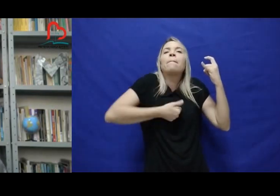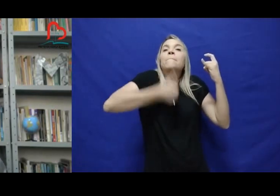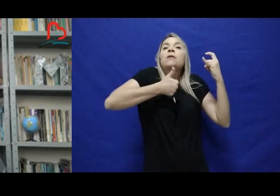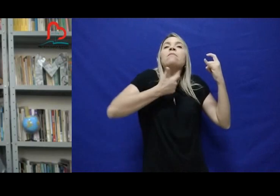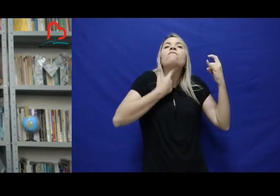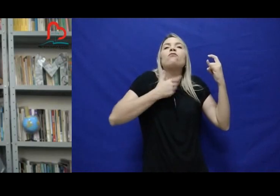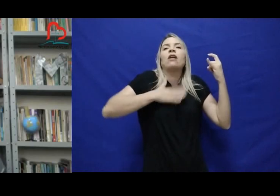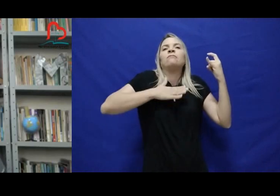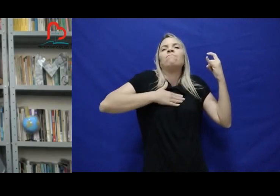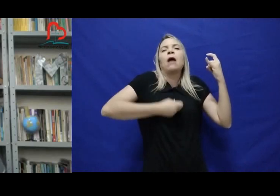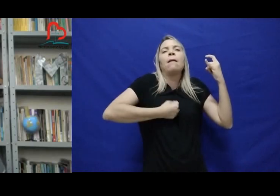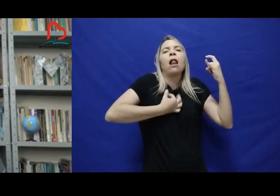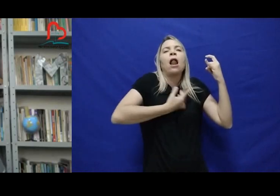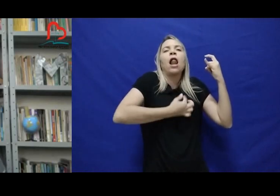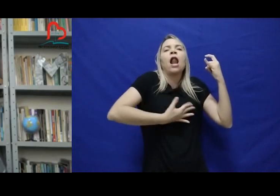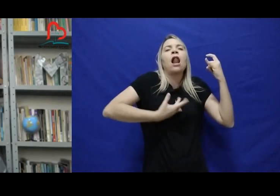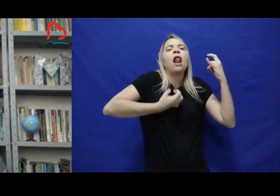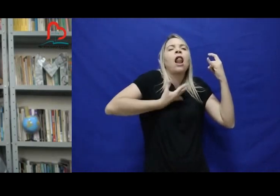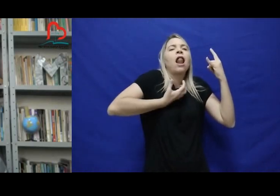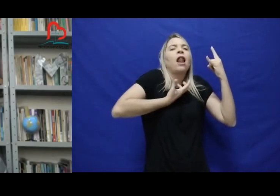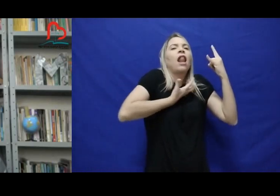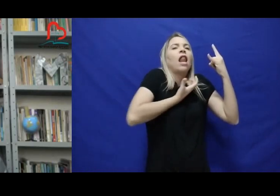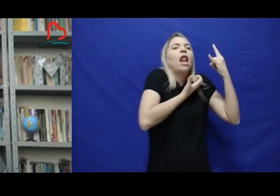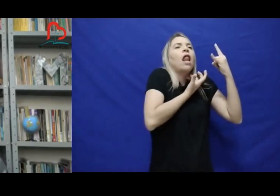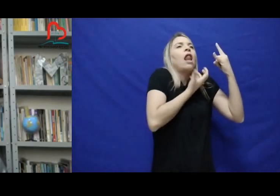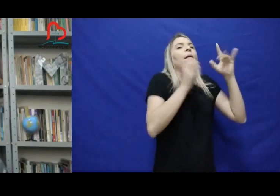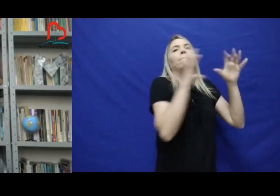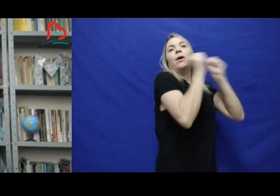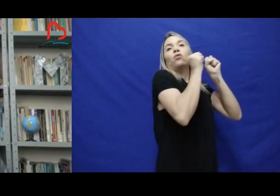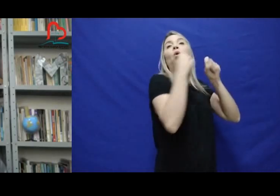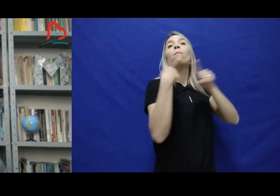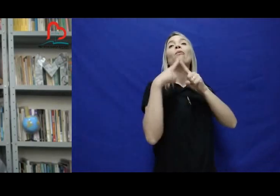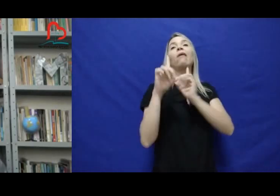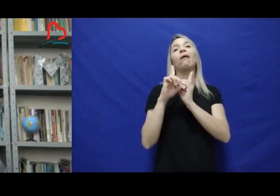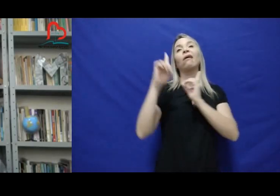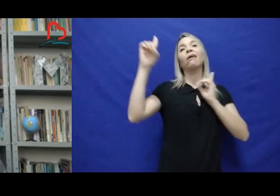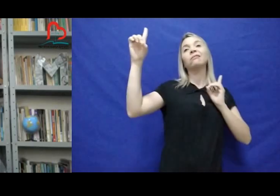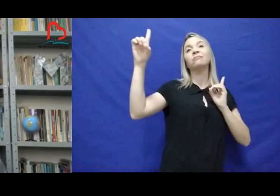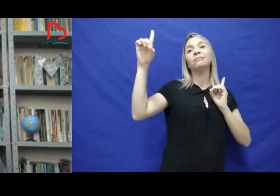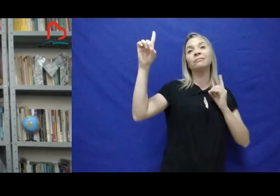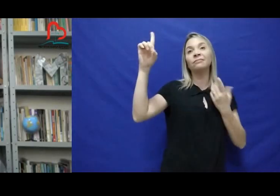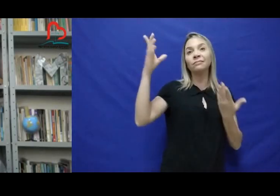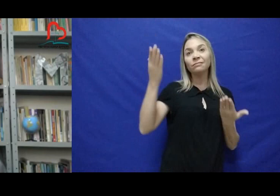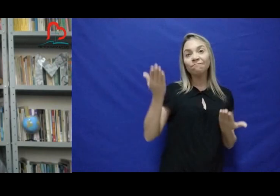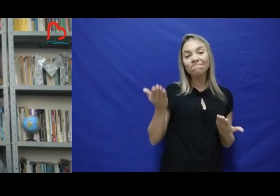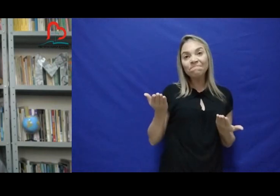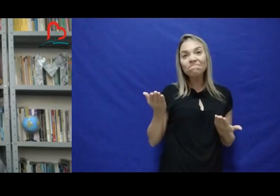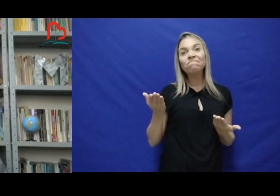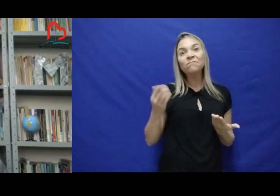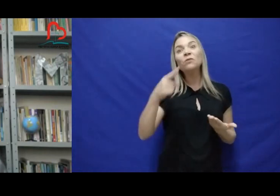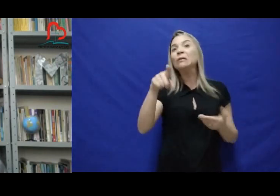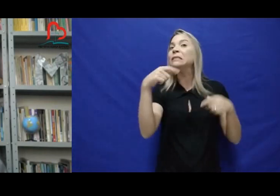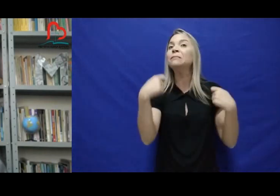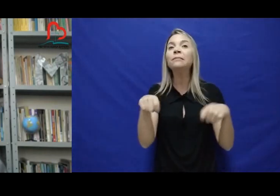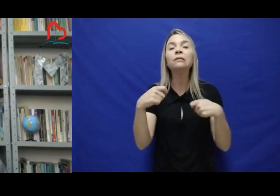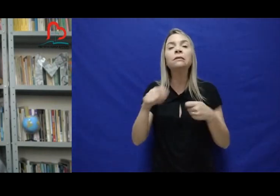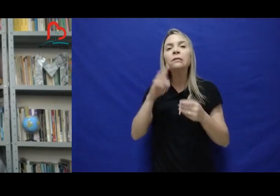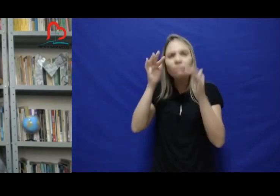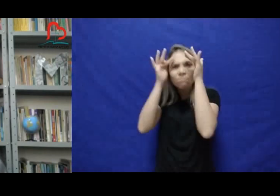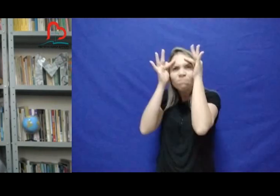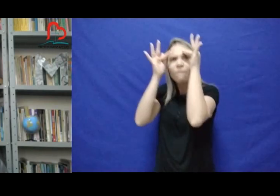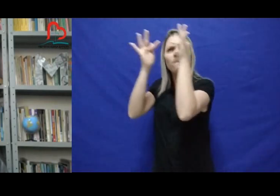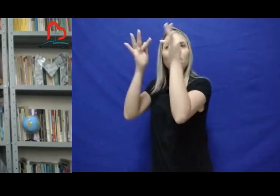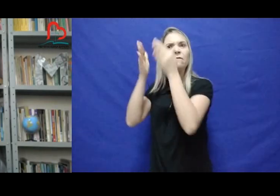própria vontade. É preciso suplantar as expectativas do homem contemporâneo para que